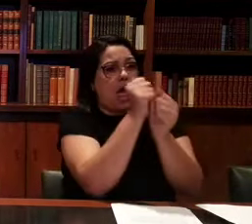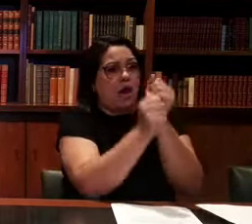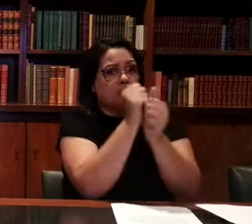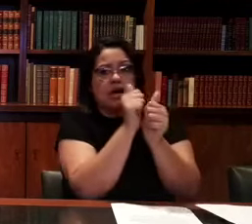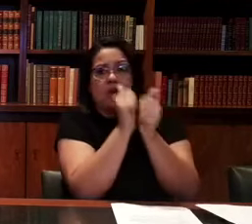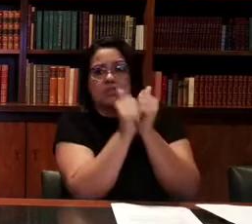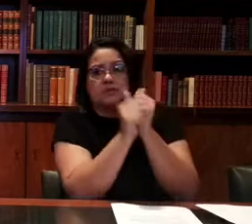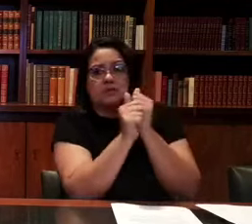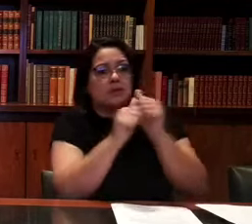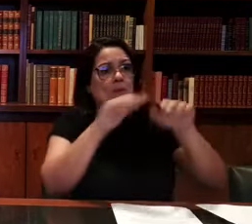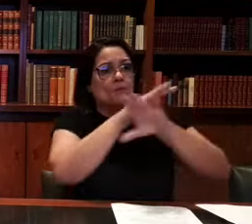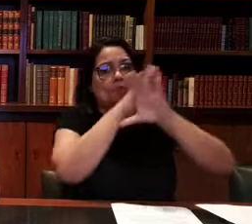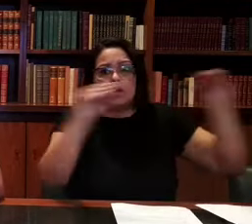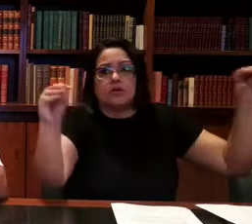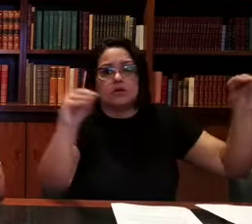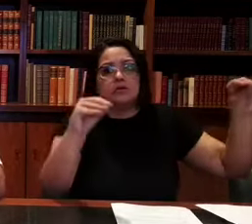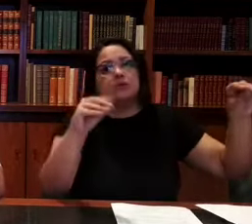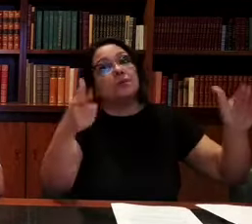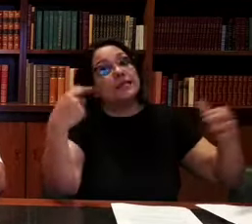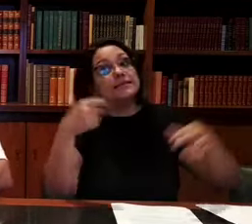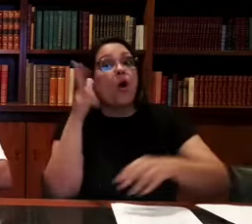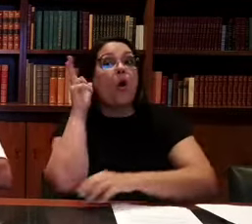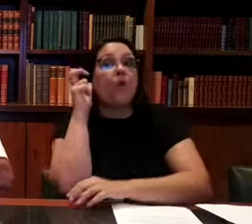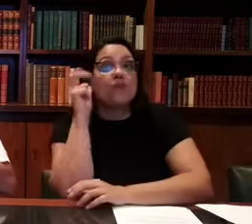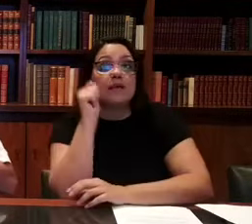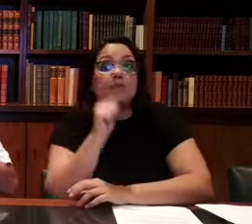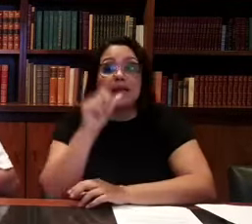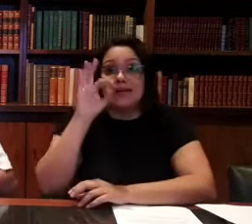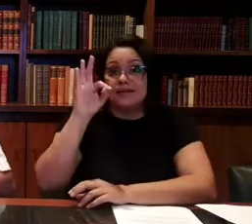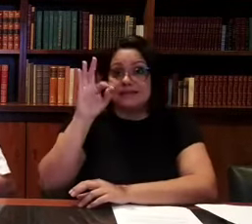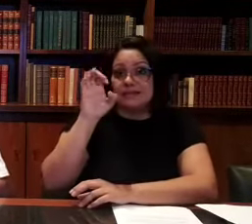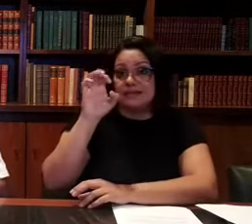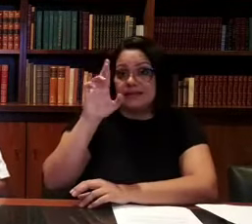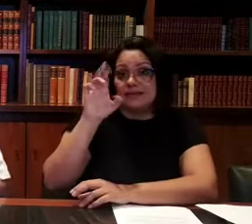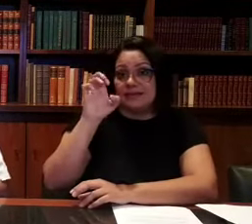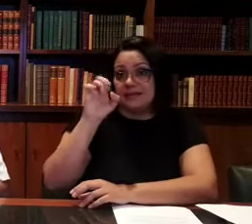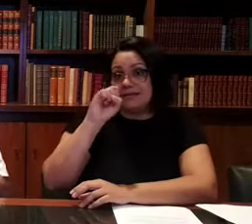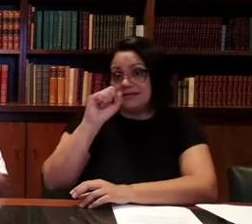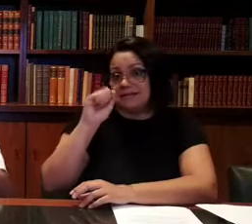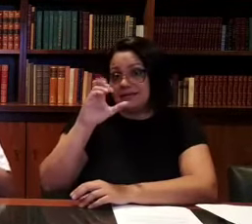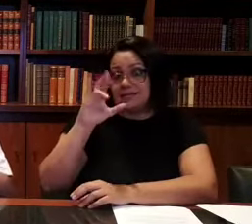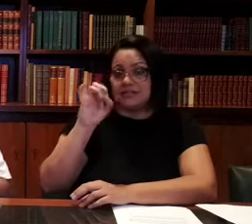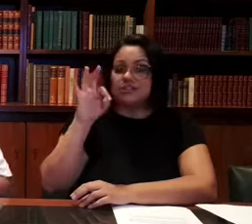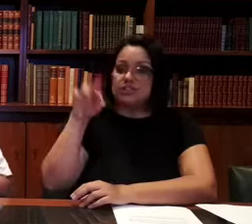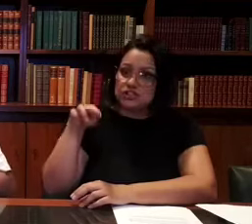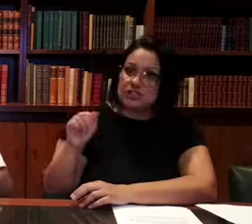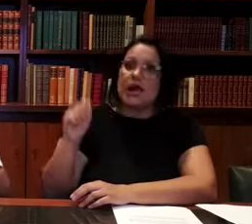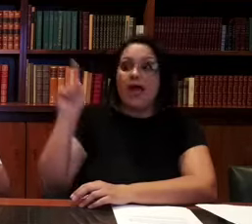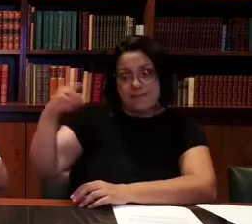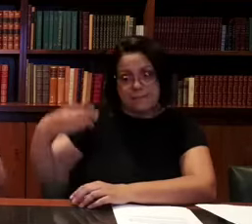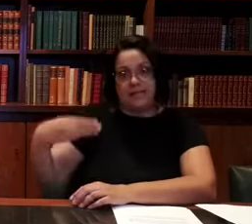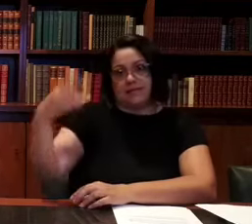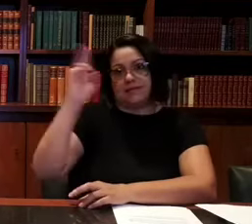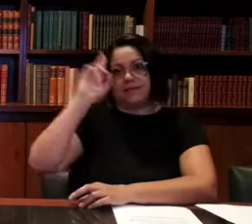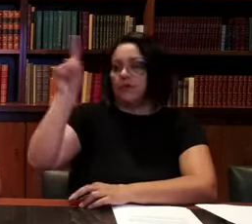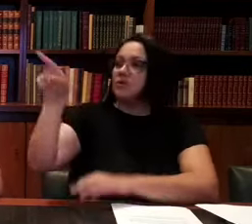obrigados a fazer ouvindo novamente a Teresa Cristina eu não toma nenhuma decisão sem conversar com o respectivo Ministro